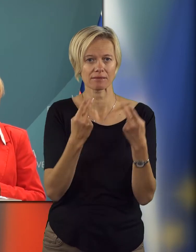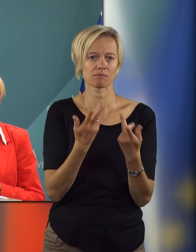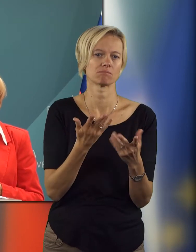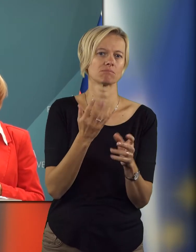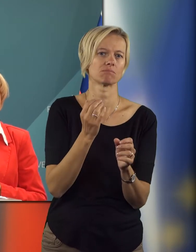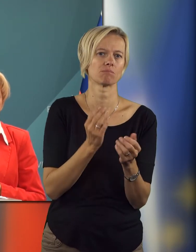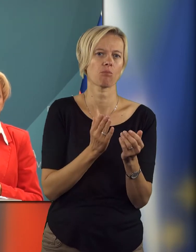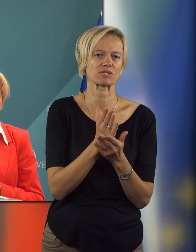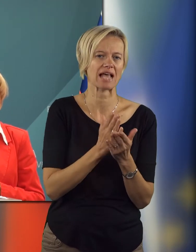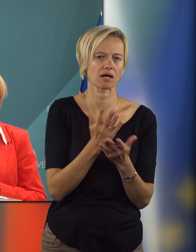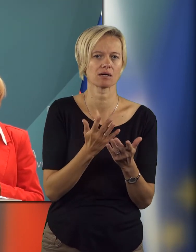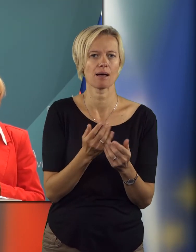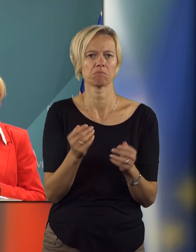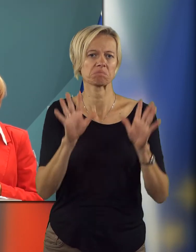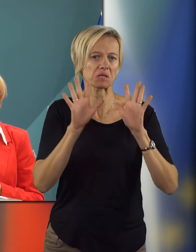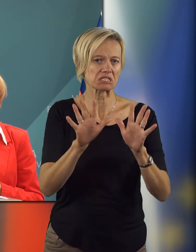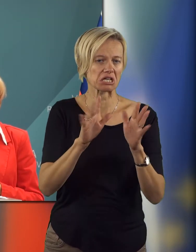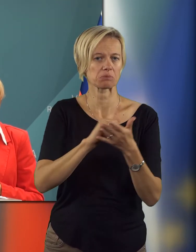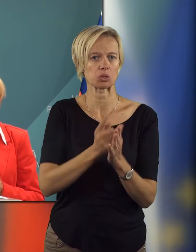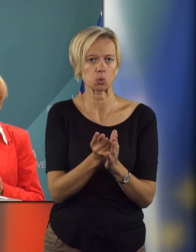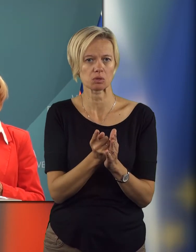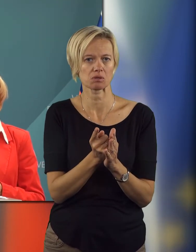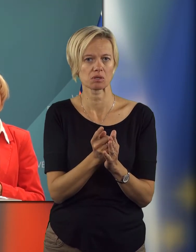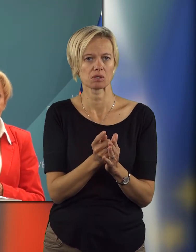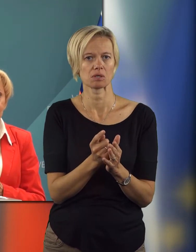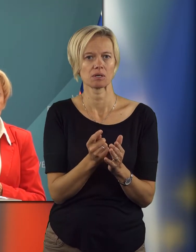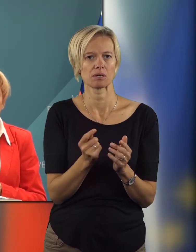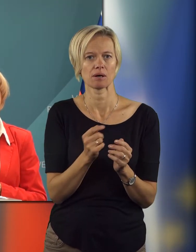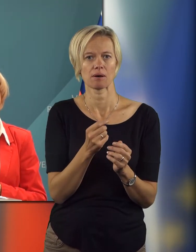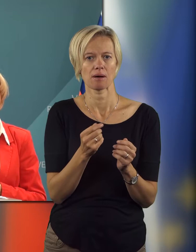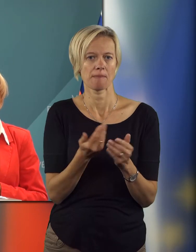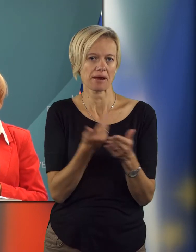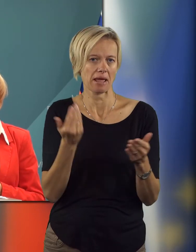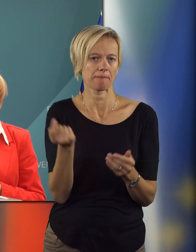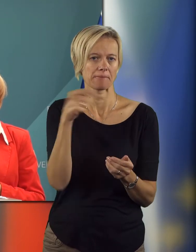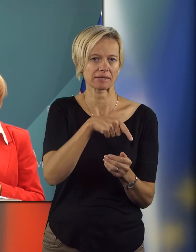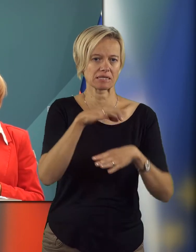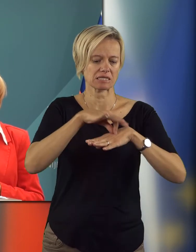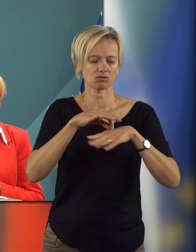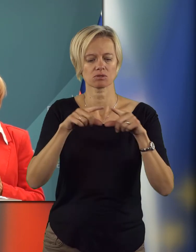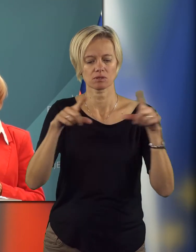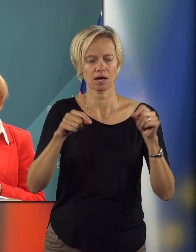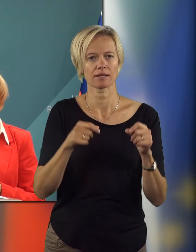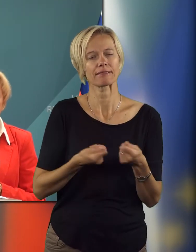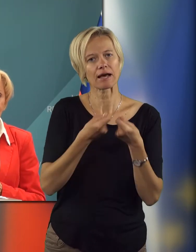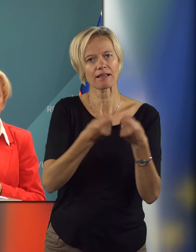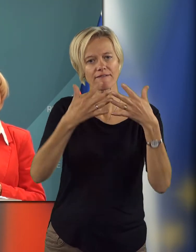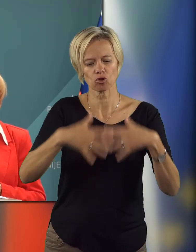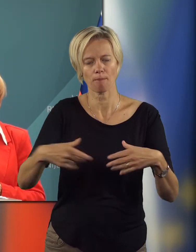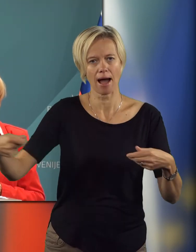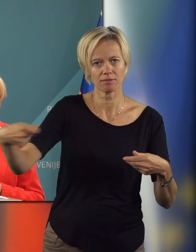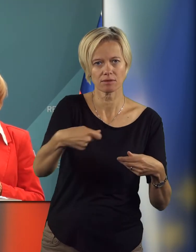ali na poseg, pridete lahko 5-10 minut, samo s svojo zdravstveno izkaznico, jo date